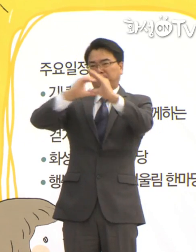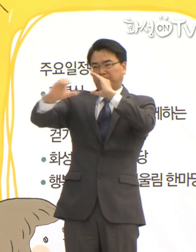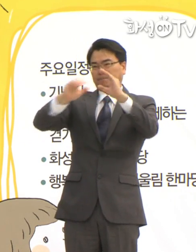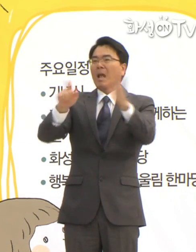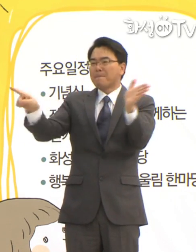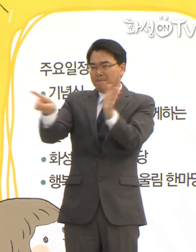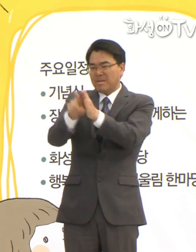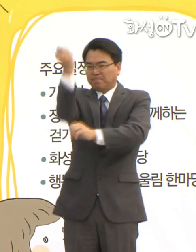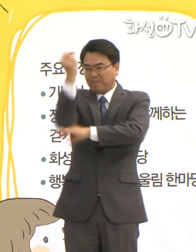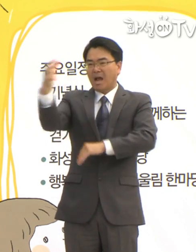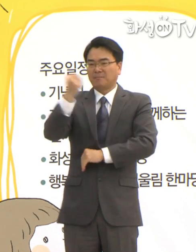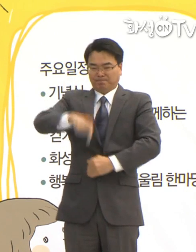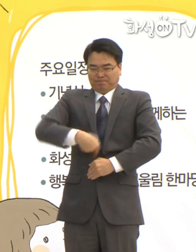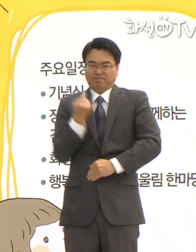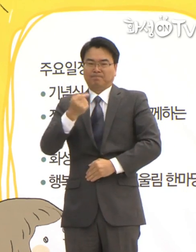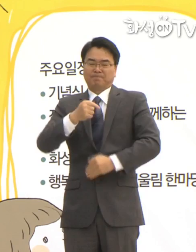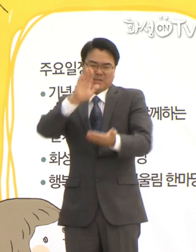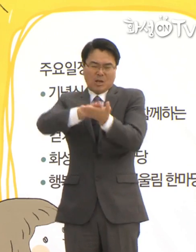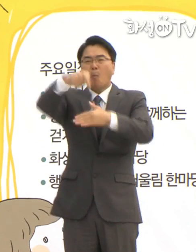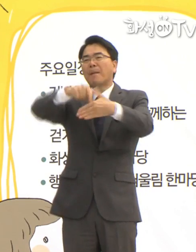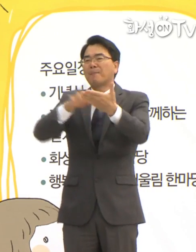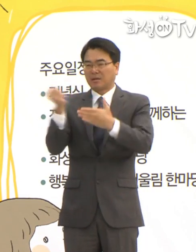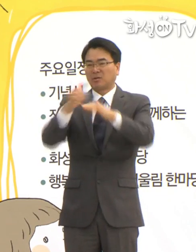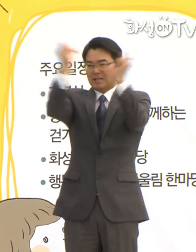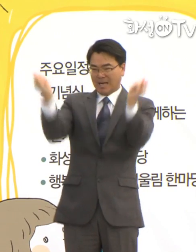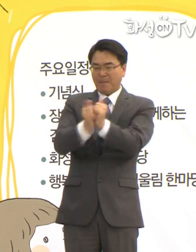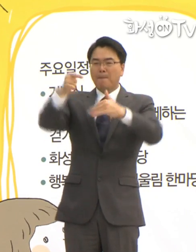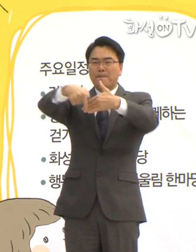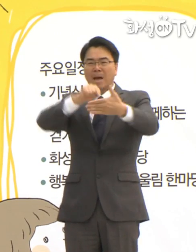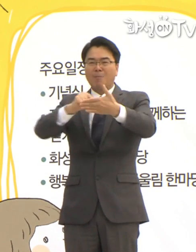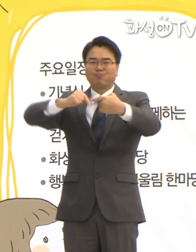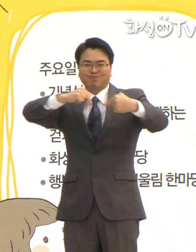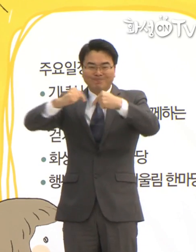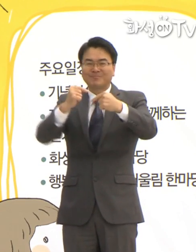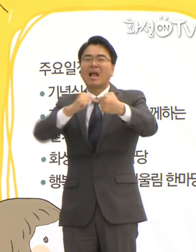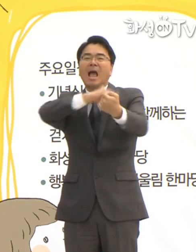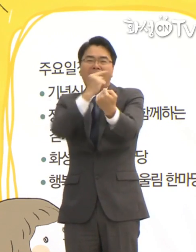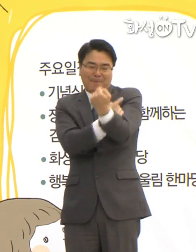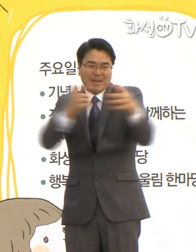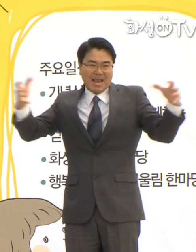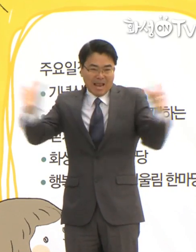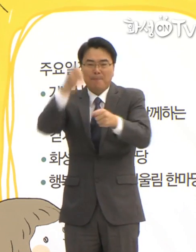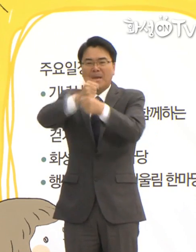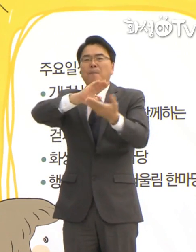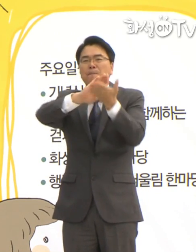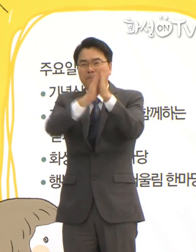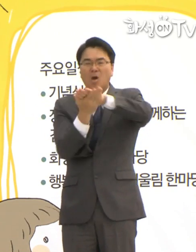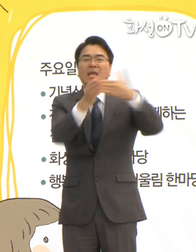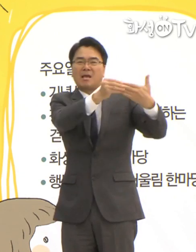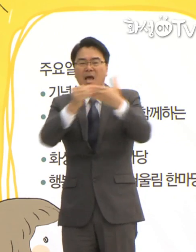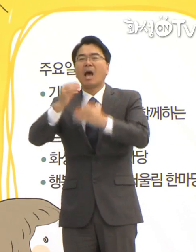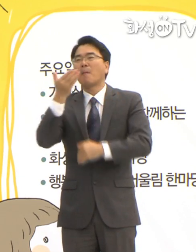신뢰를 바탕으로 자발성과 열정을 통해서 사람들의 마음을 움직여 협력하게 하여 변화를 만드는